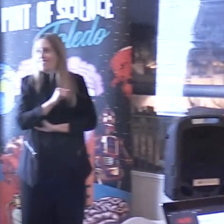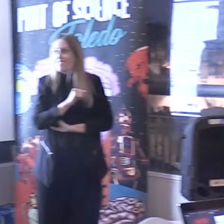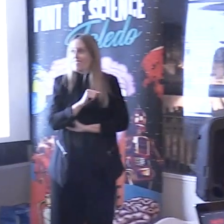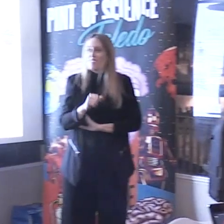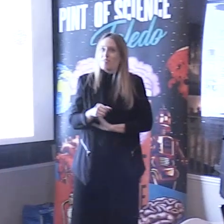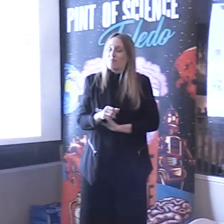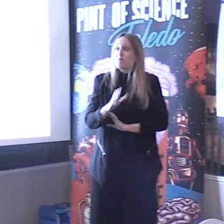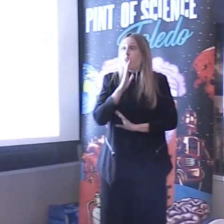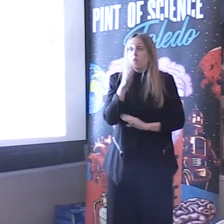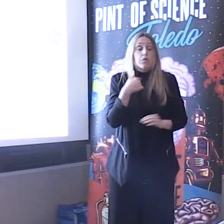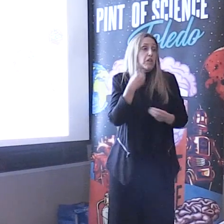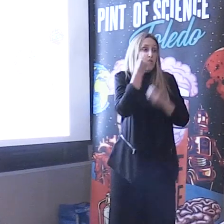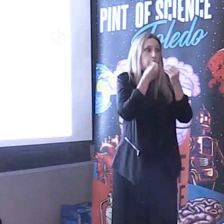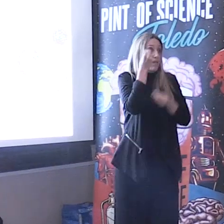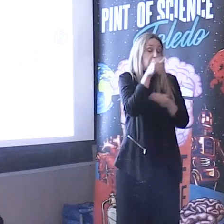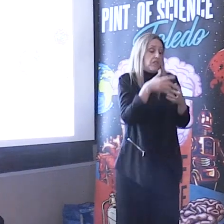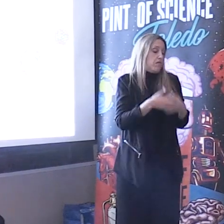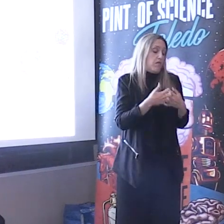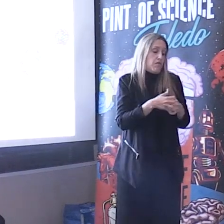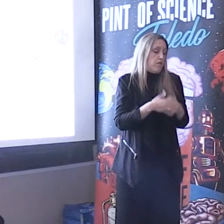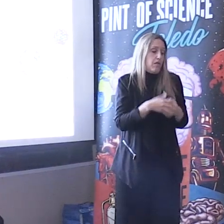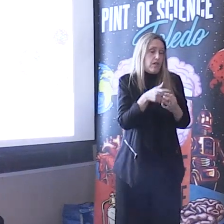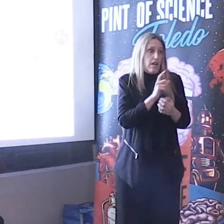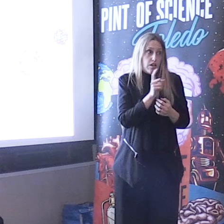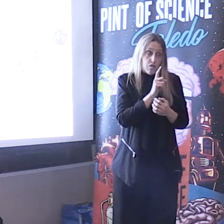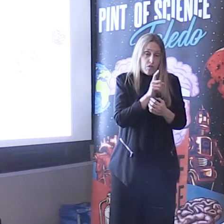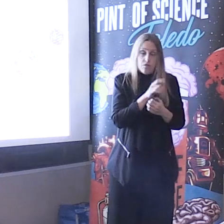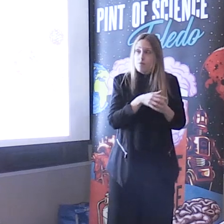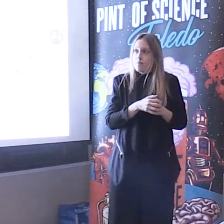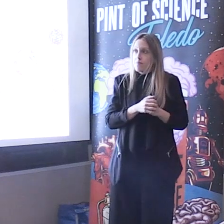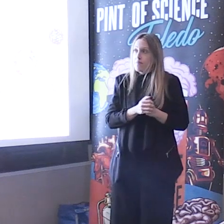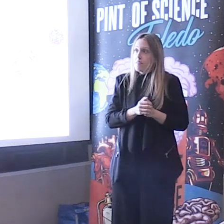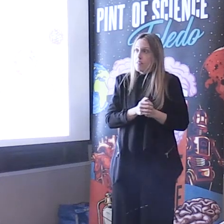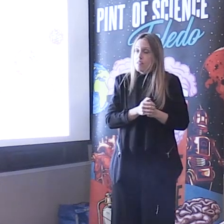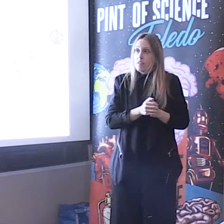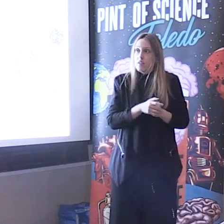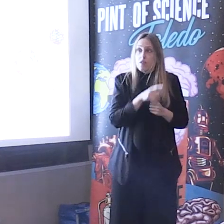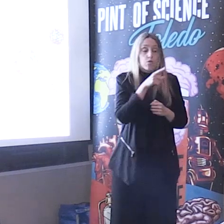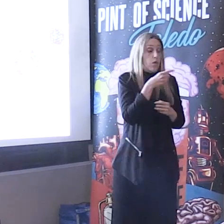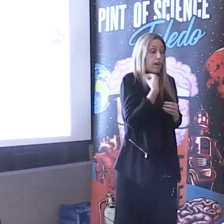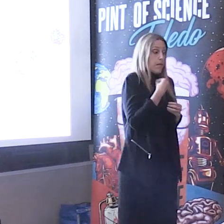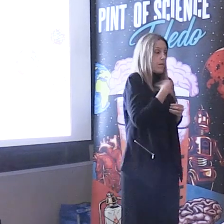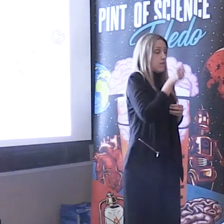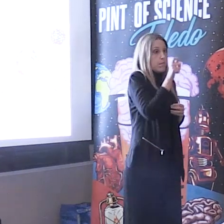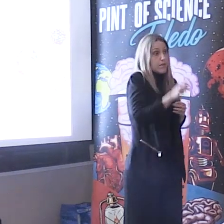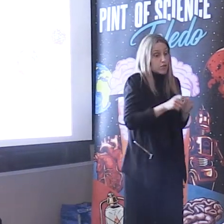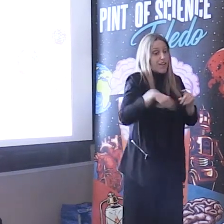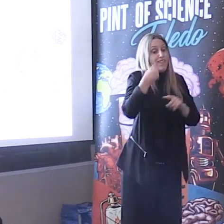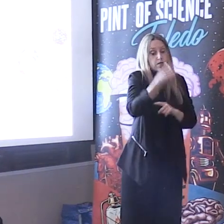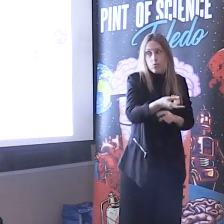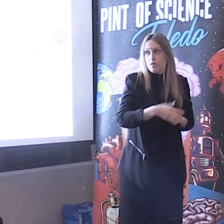Porque yo creo que no va a funcionar, es uno, y el otro es, eres la misma persona después.